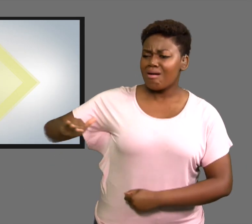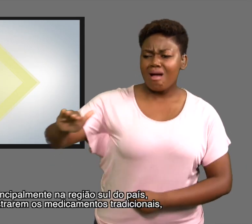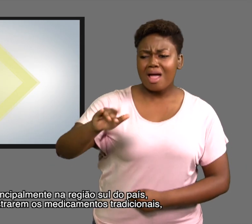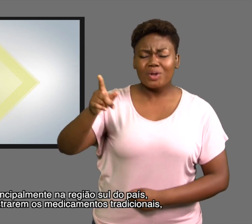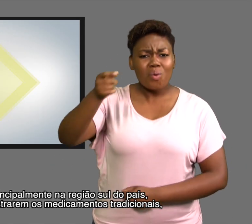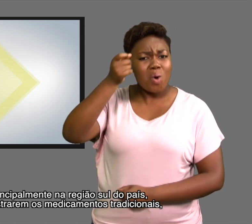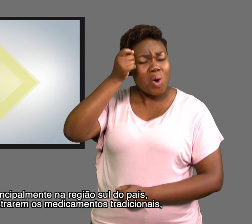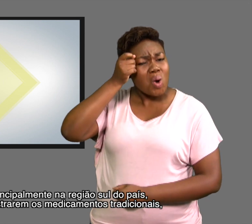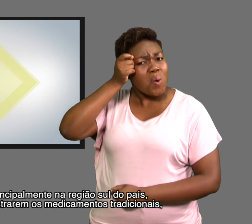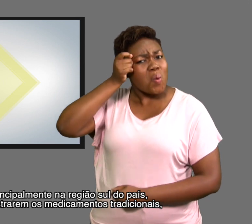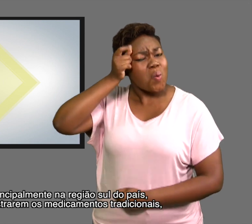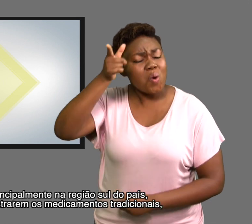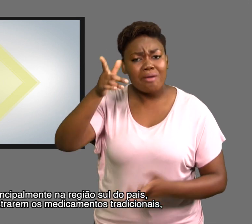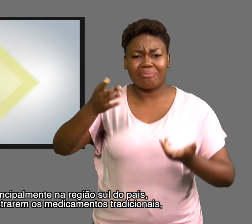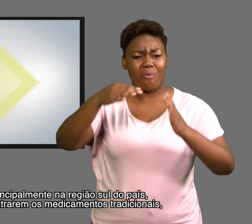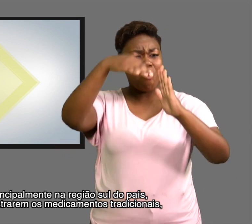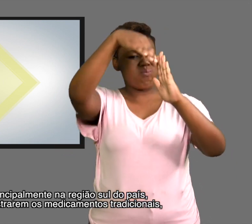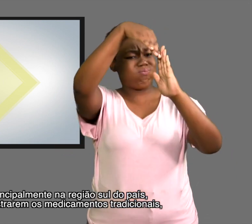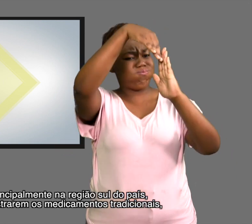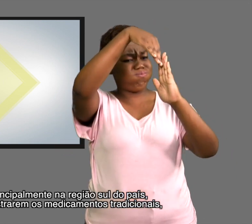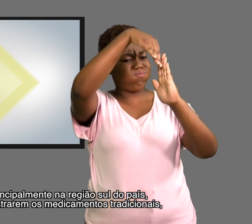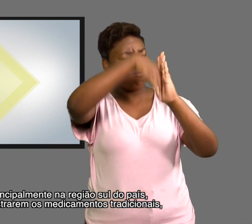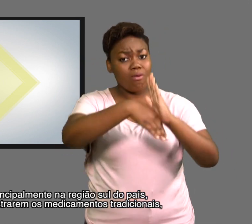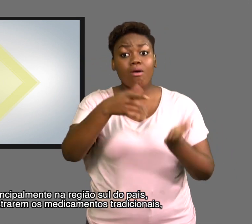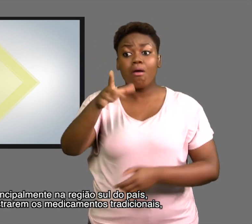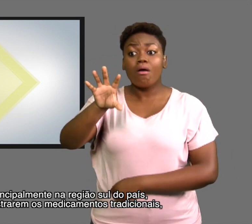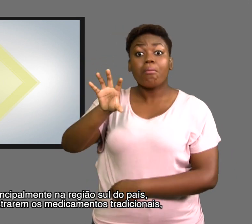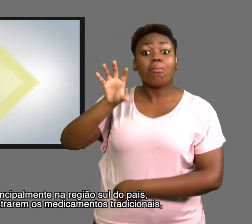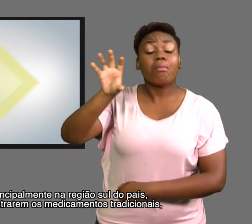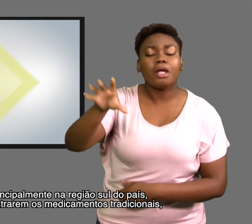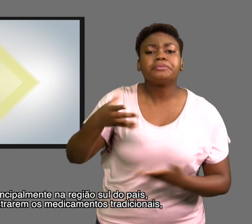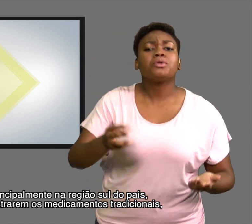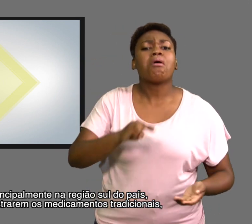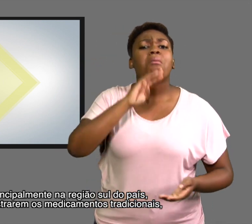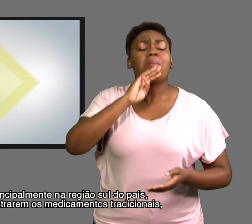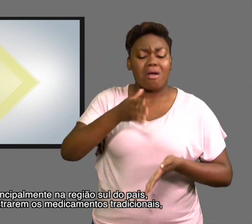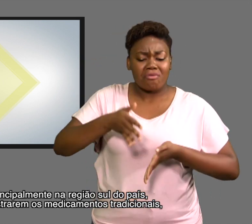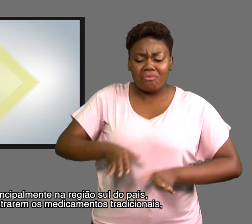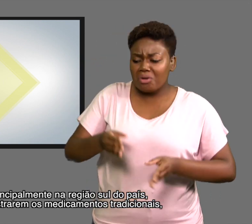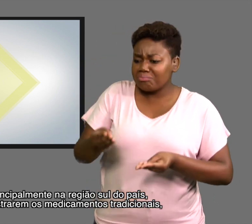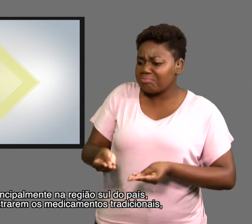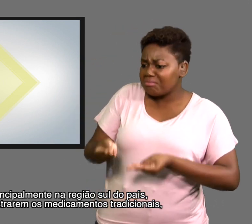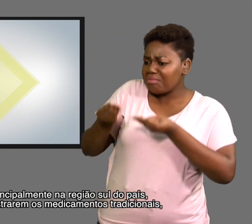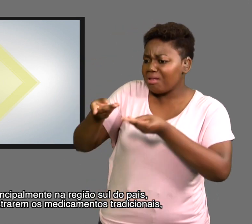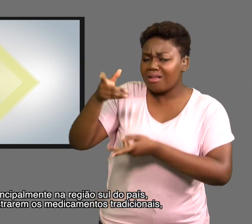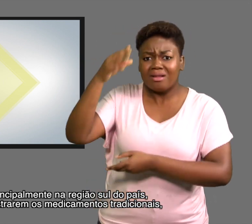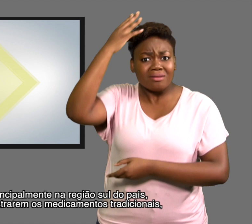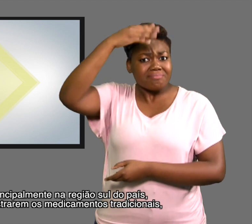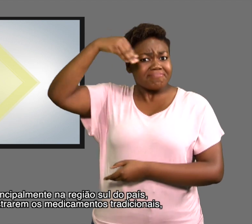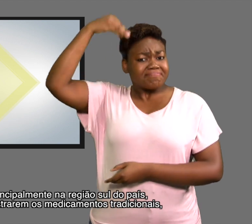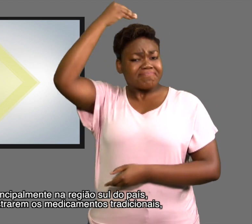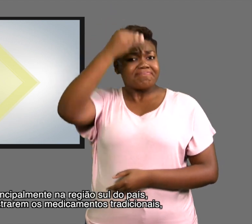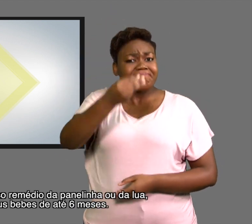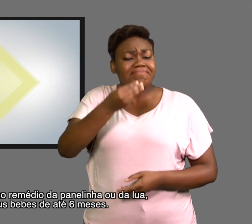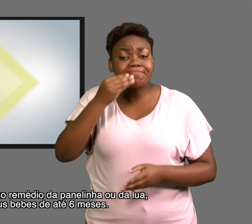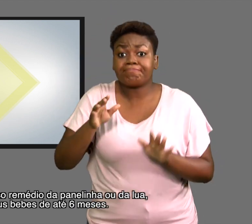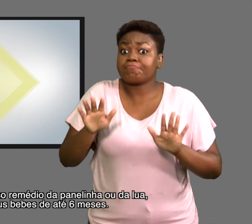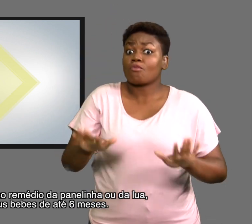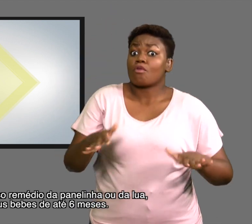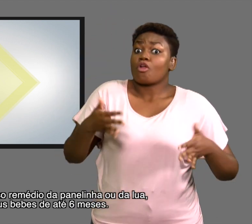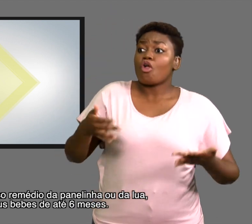É tradição, principalmente na região sul do país, as mães administrarem os medicamentos